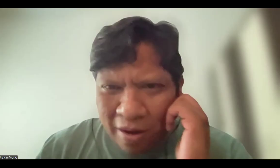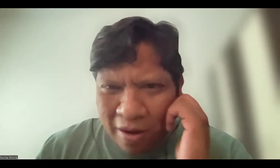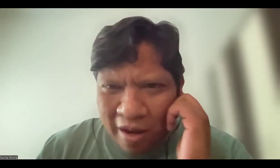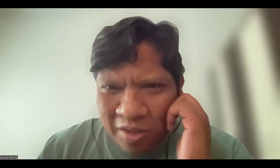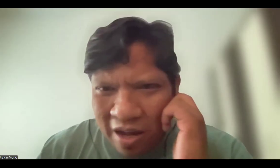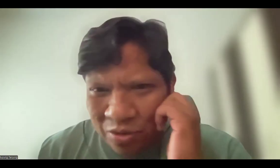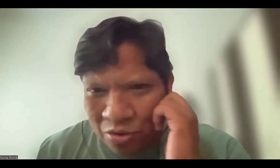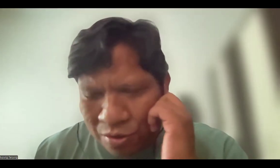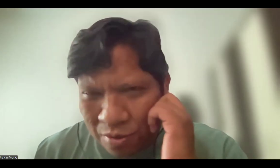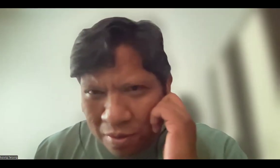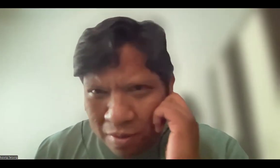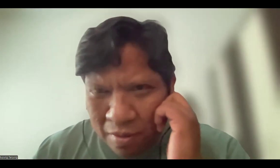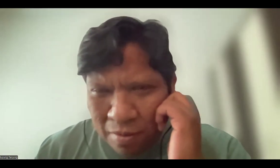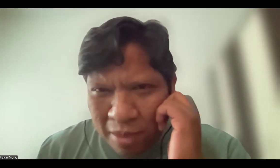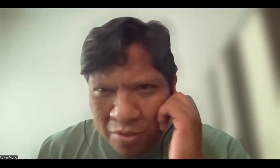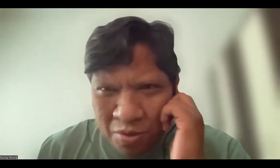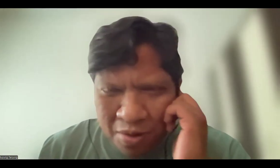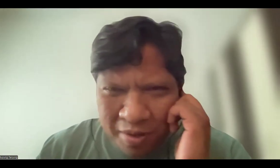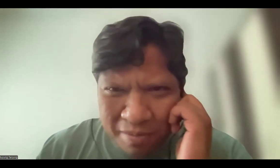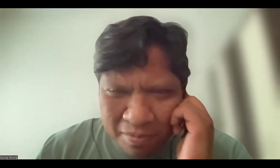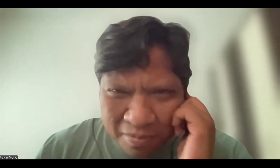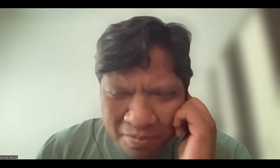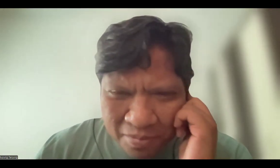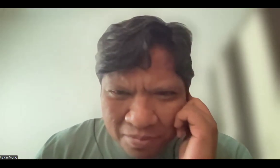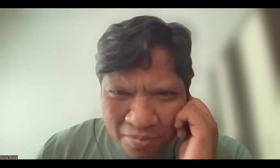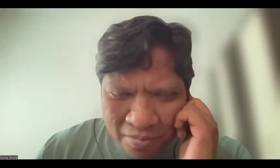Halo SR2, may you show your name?